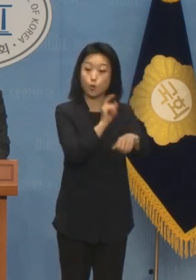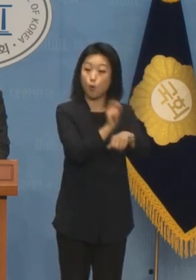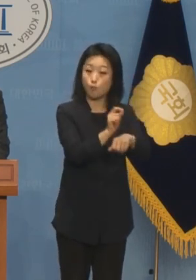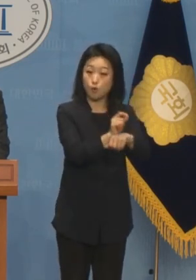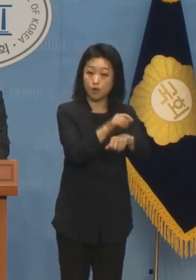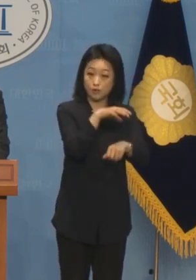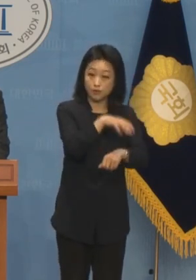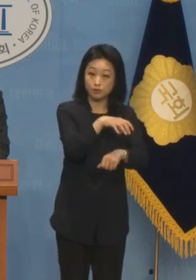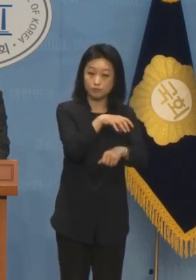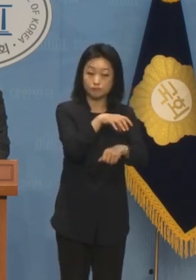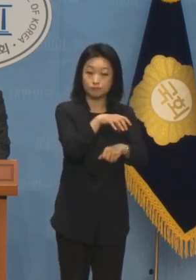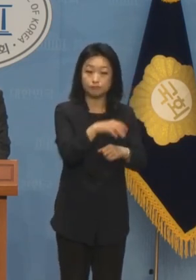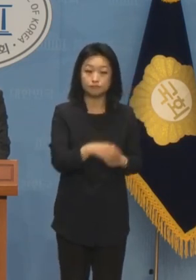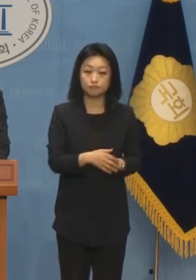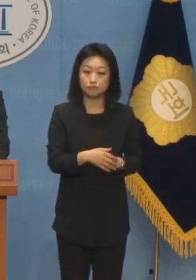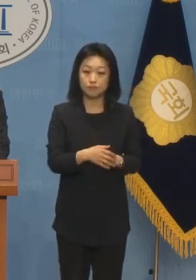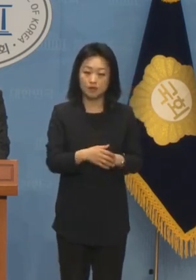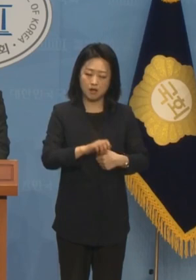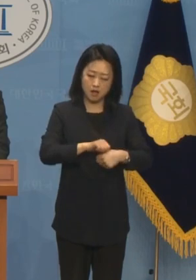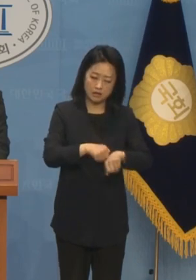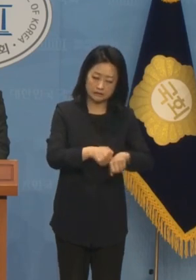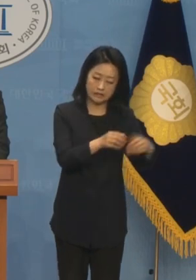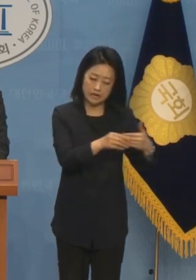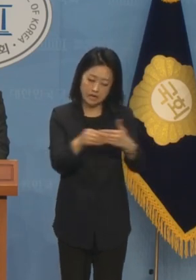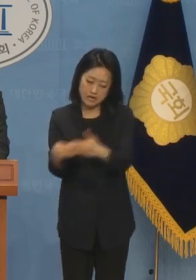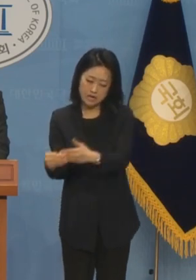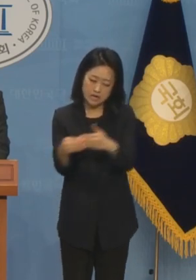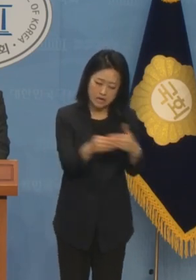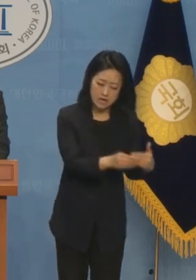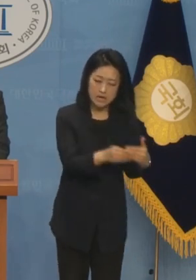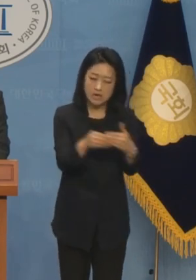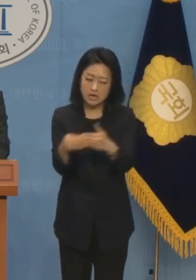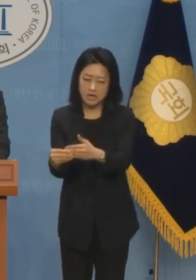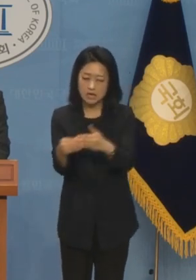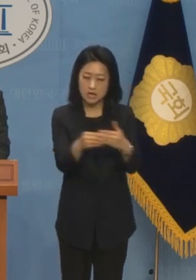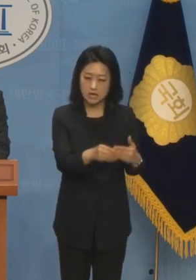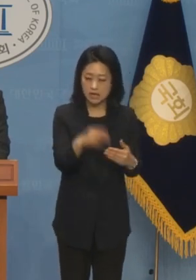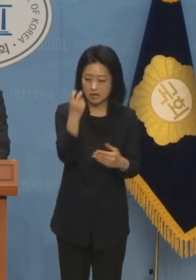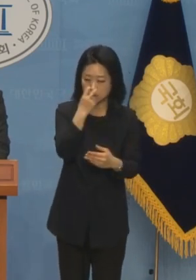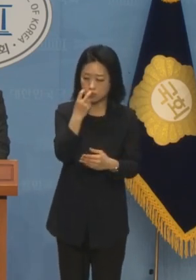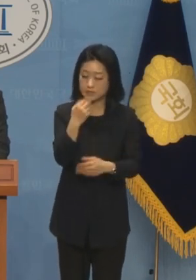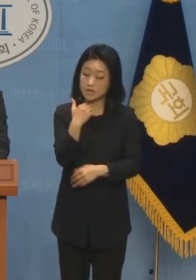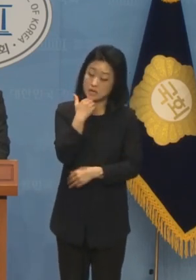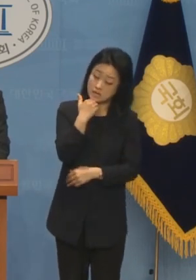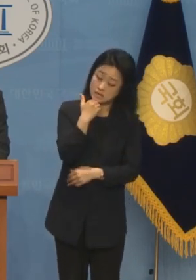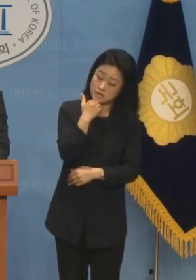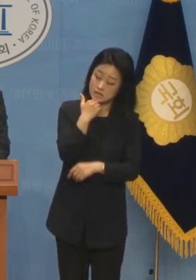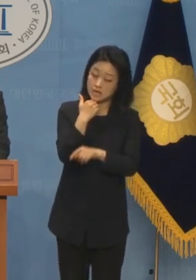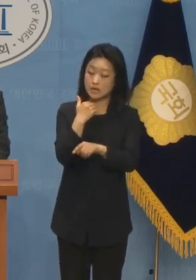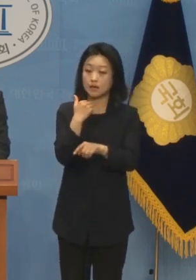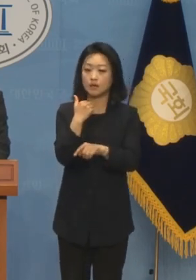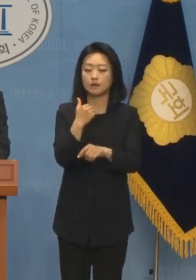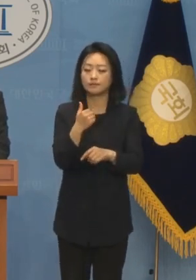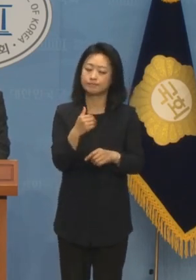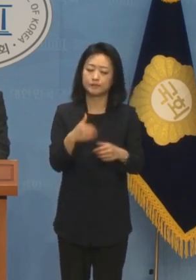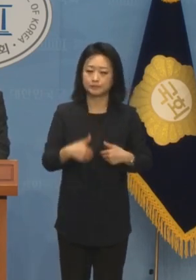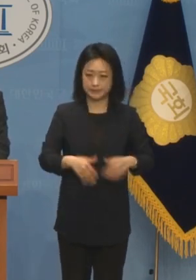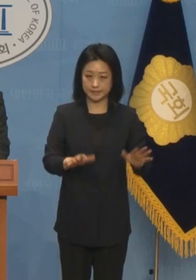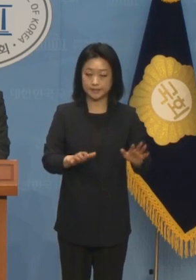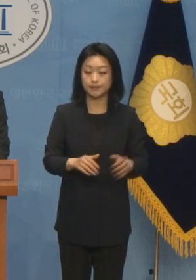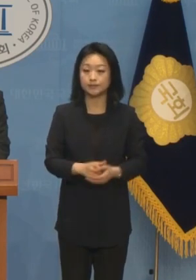교정공무원이 법적 근거도 없는 수용자 호송과 개호, 조사 참관에 동원되지 않아도 됩니다.